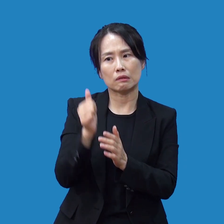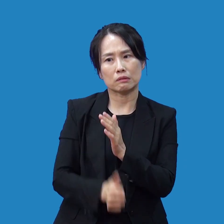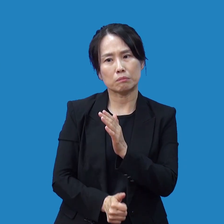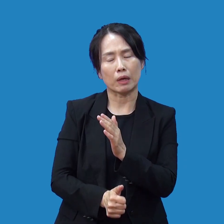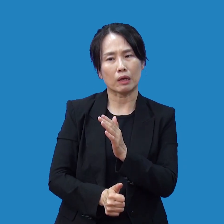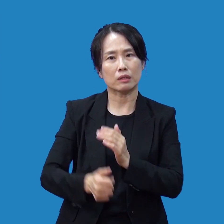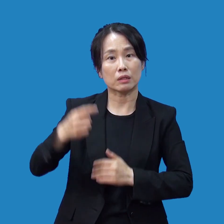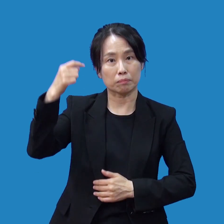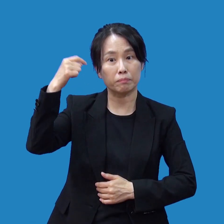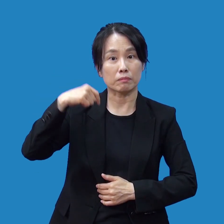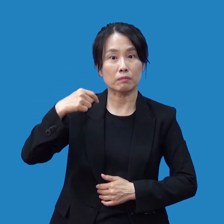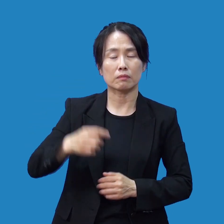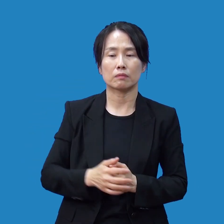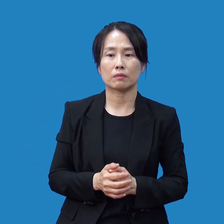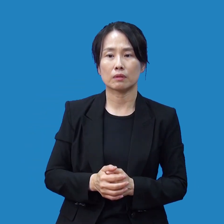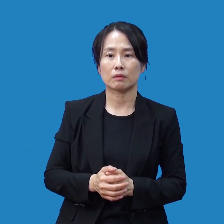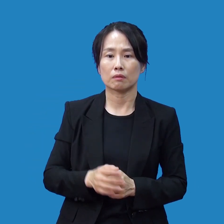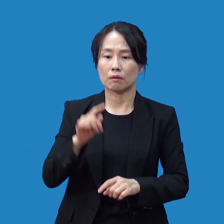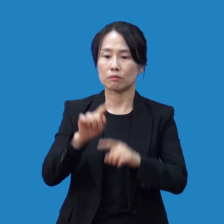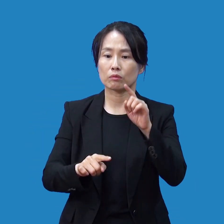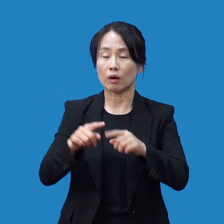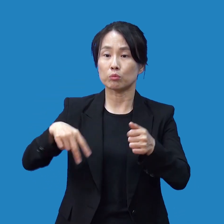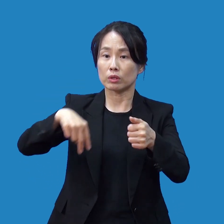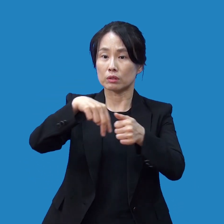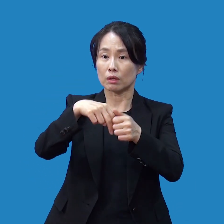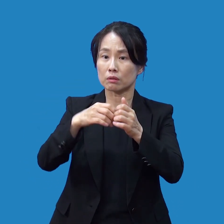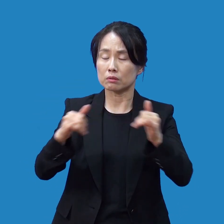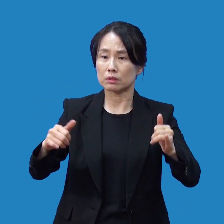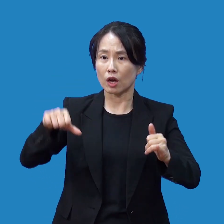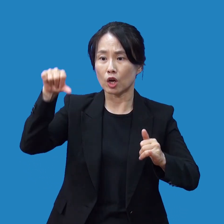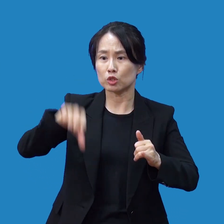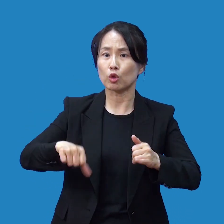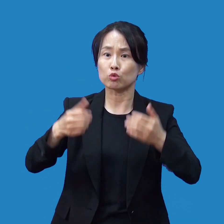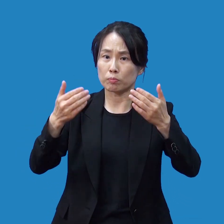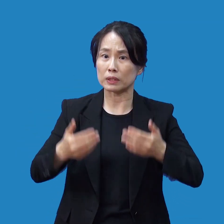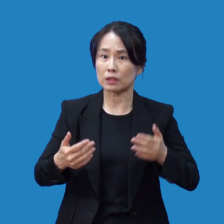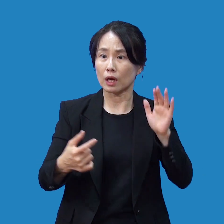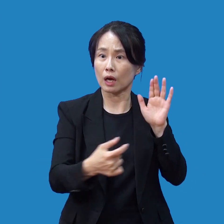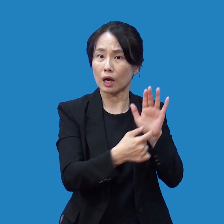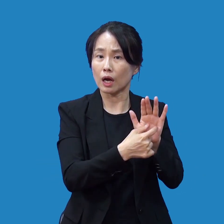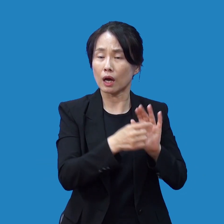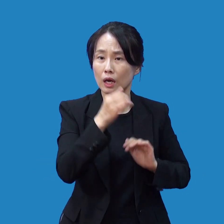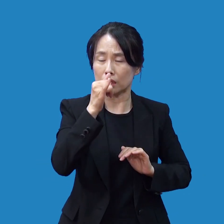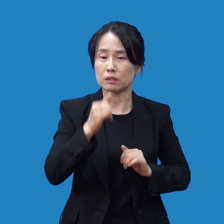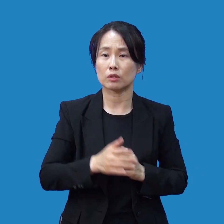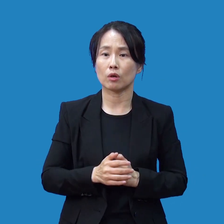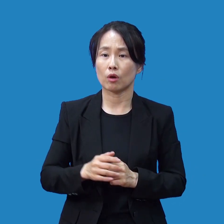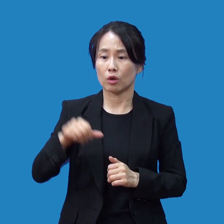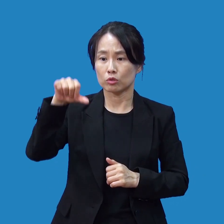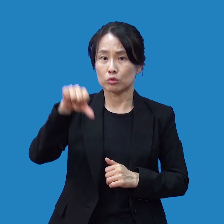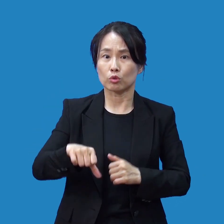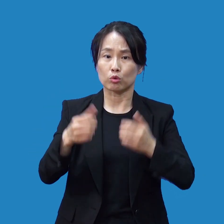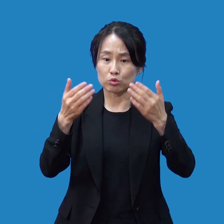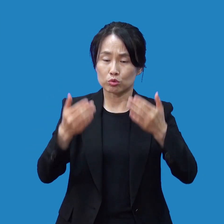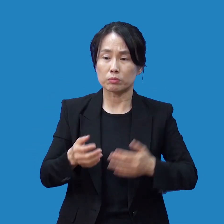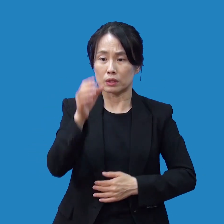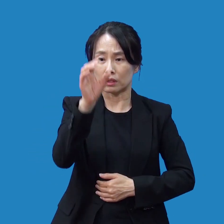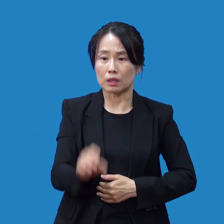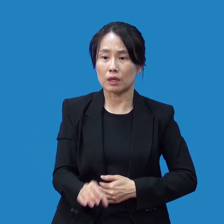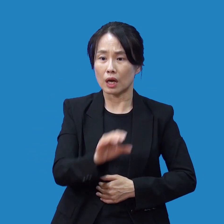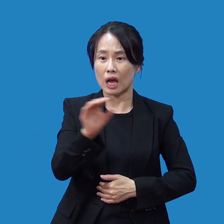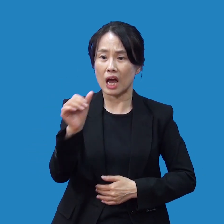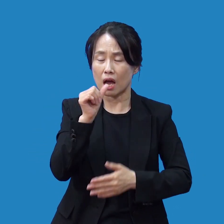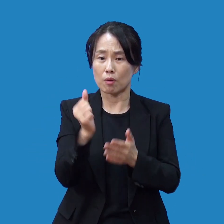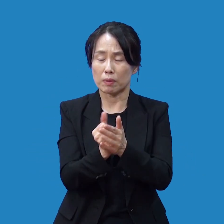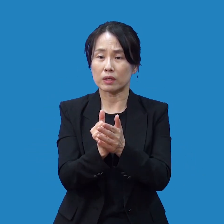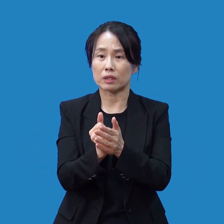메시아입니다. 더욱이 나무에 달린 자마다 저주를 받았는데 저주받아 십자가에 못 박힌 그 사람이 어떻게